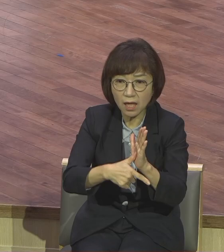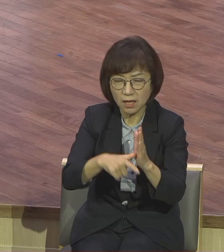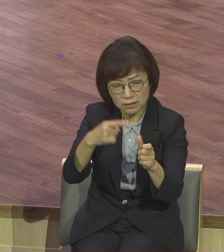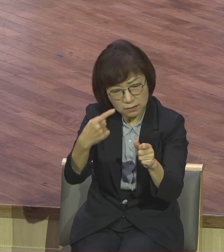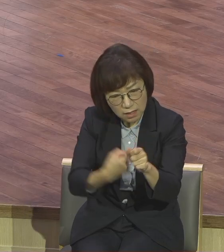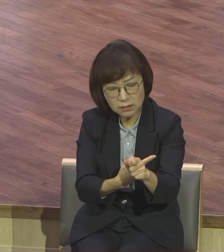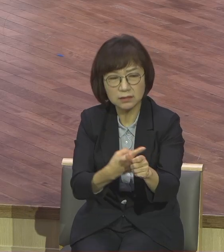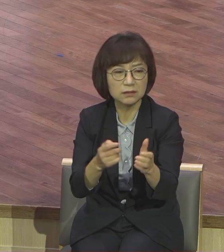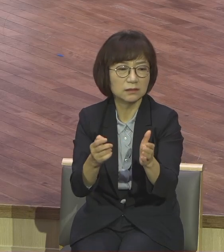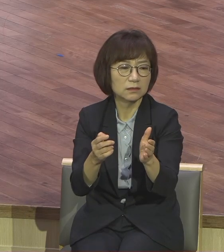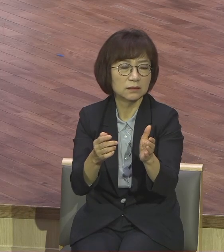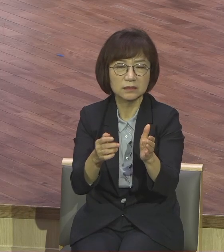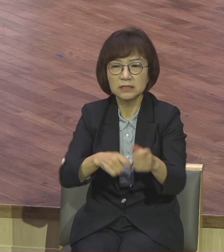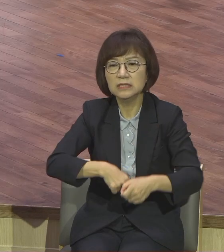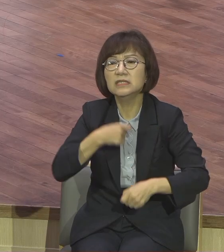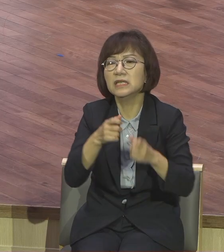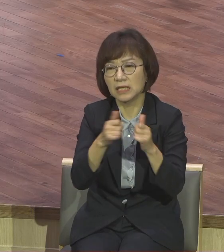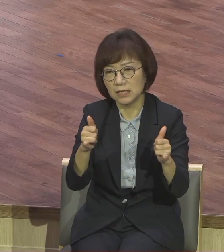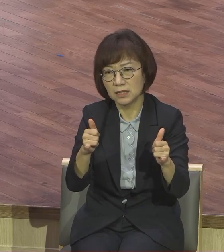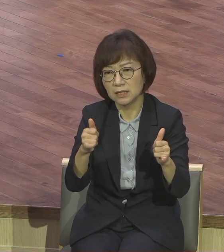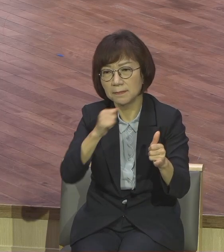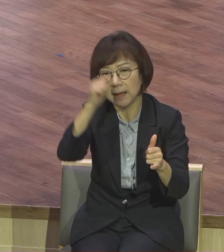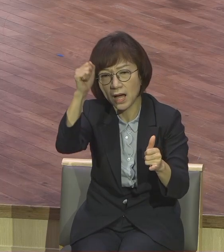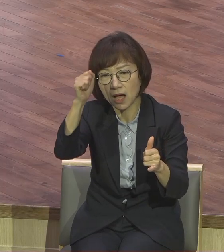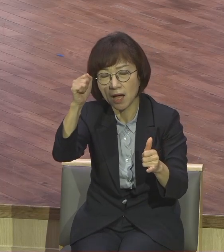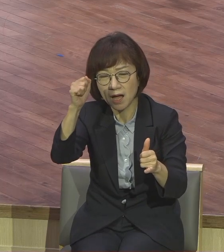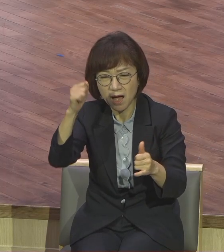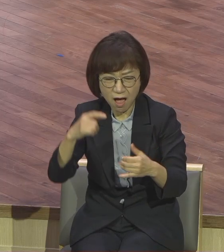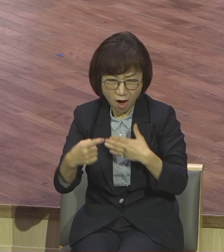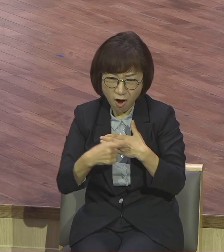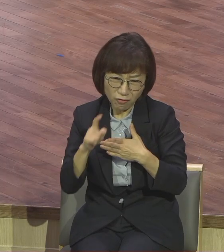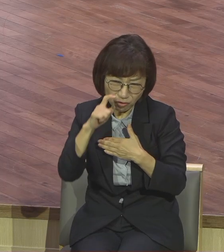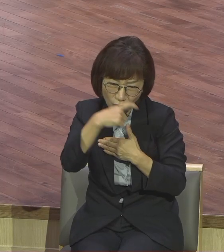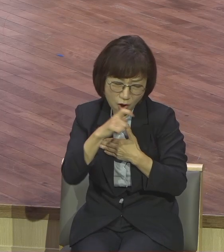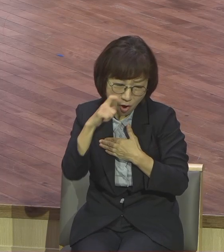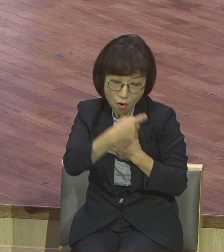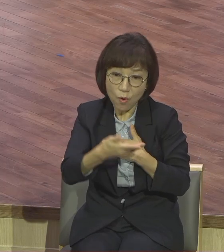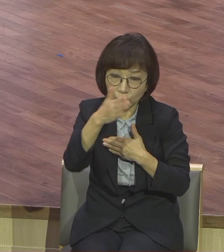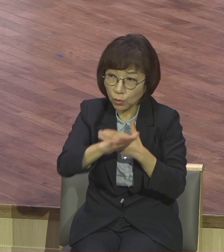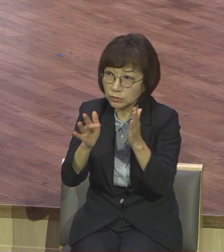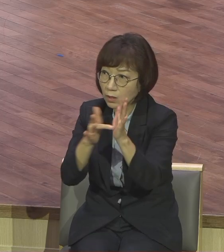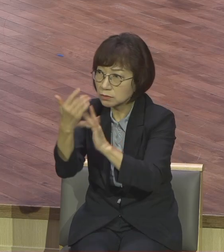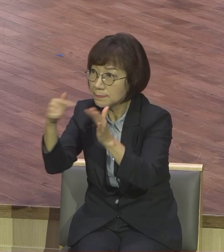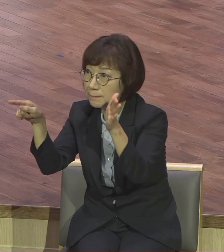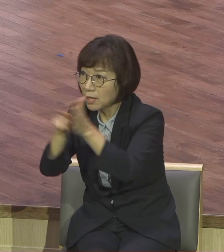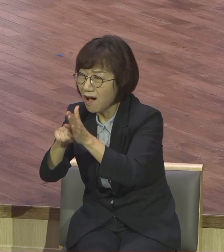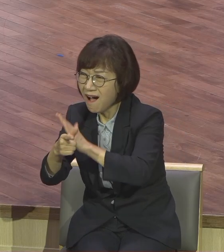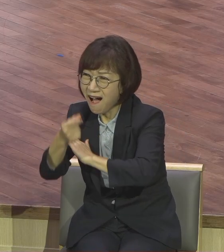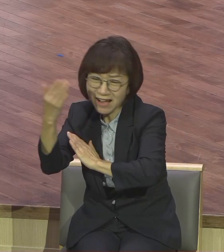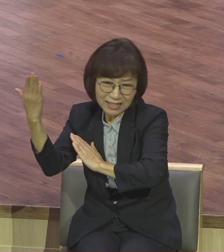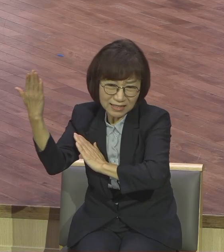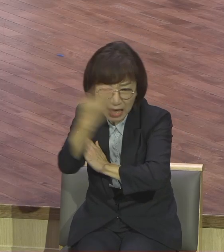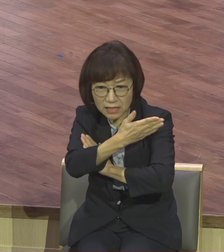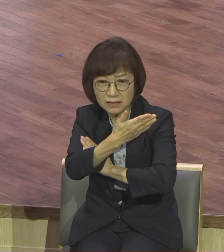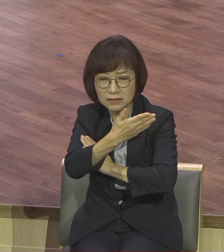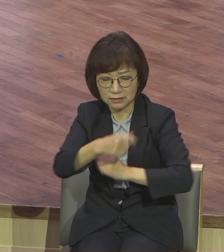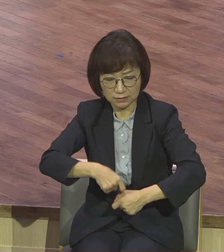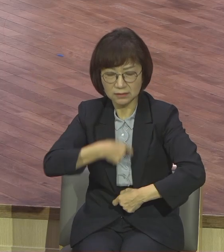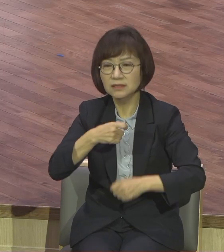세워진다. 아무도 인간의 의의를 가지고 하나님께 나갈 수 없어요. 인간 의의가 없어요. 인간이 무슨 의의가.